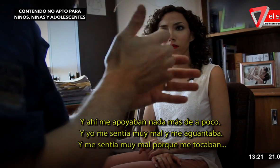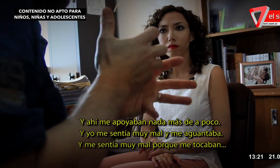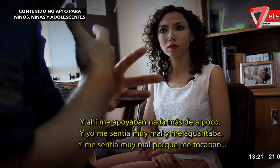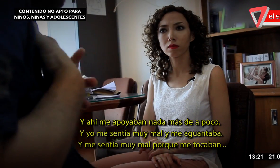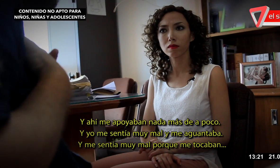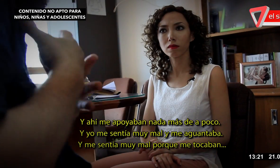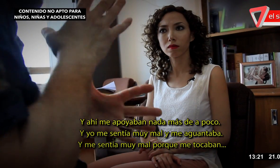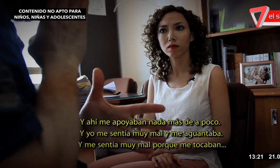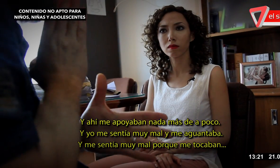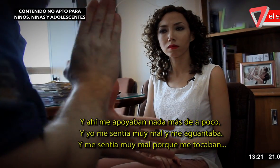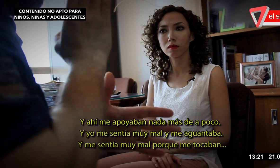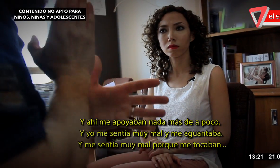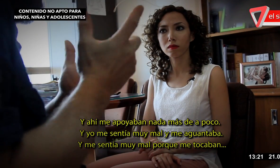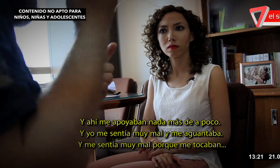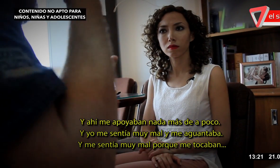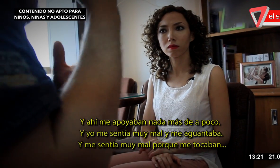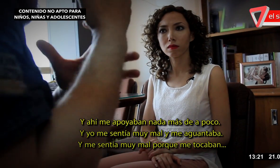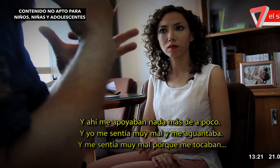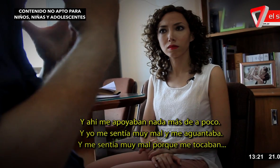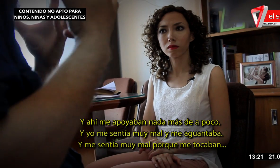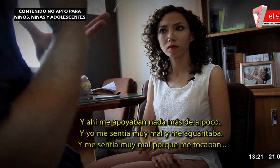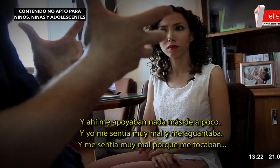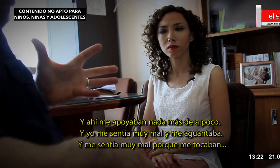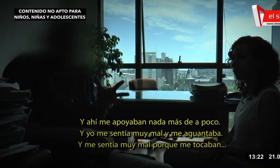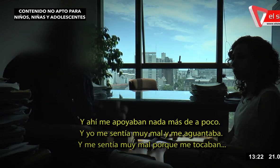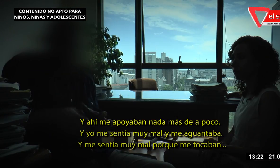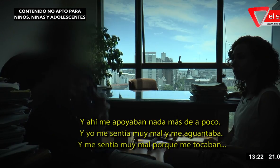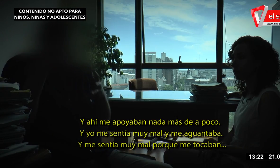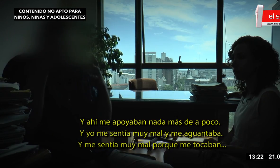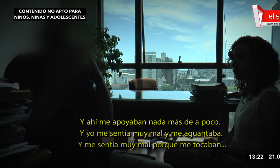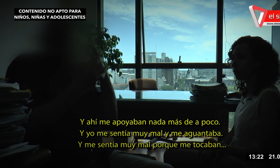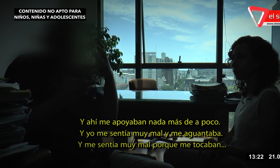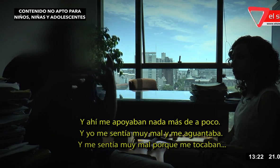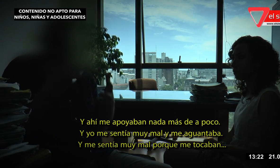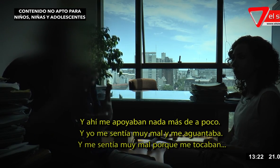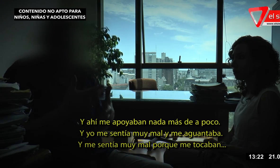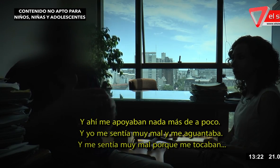poco. Y yo me sentía muy mal y me aguantaba. Y me sentía muy mal porque me tocaban.